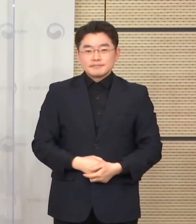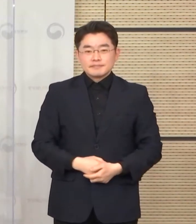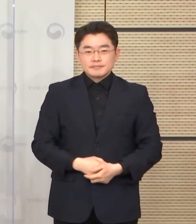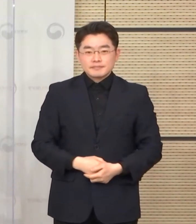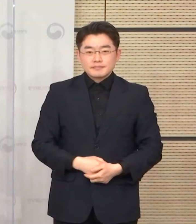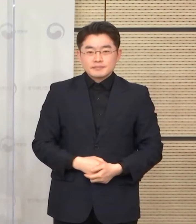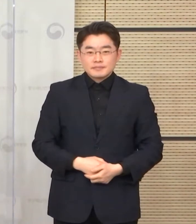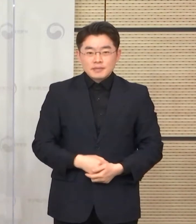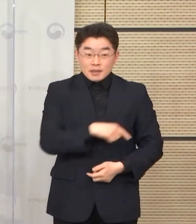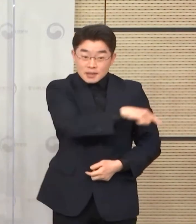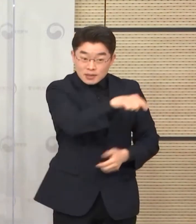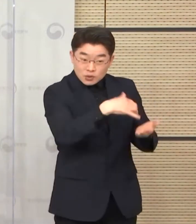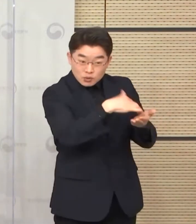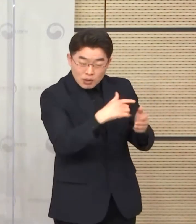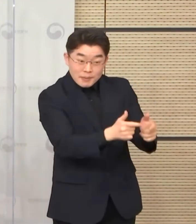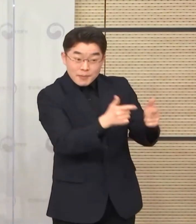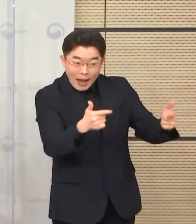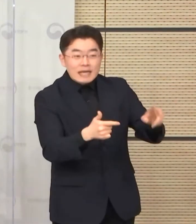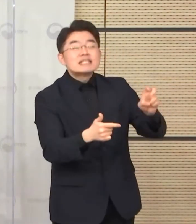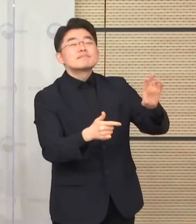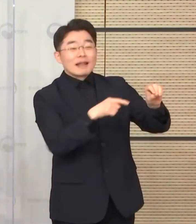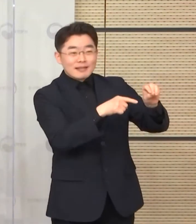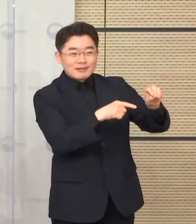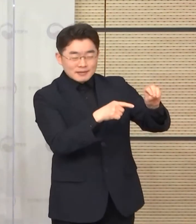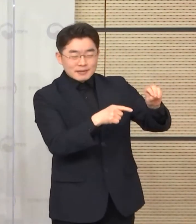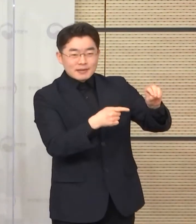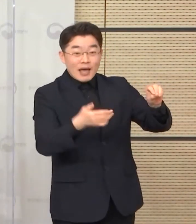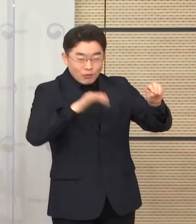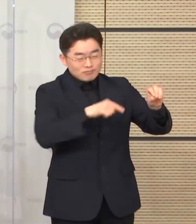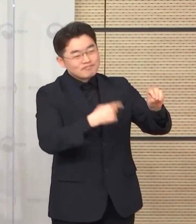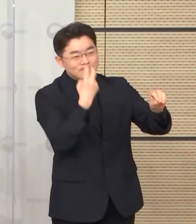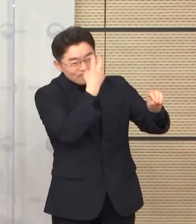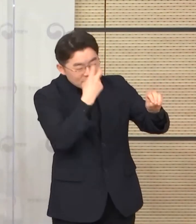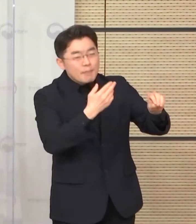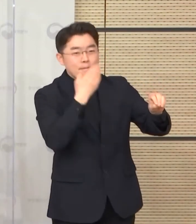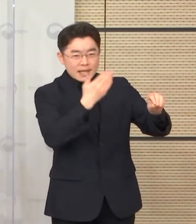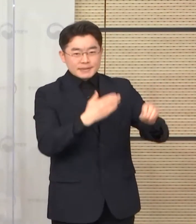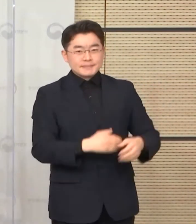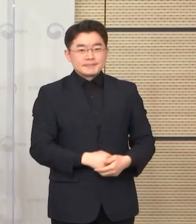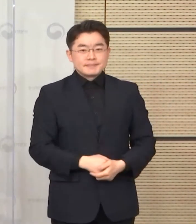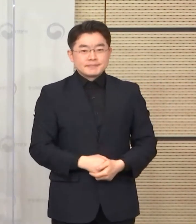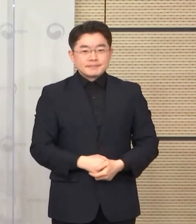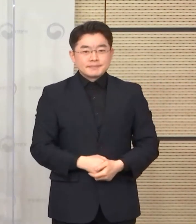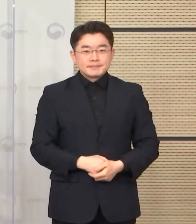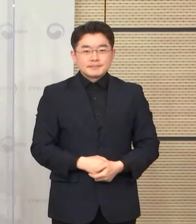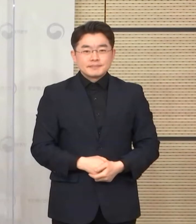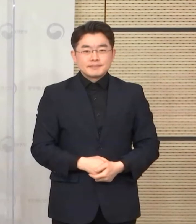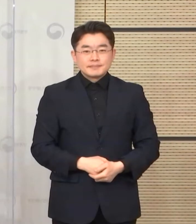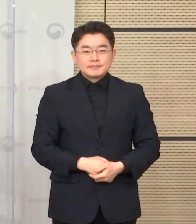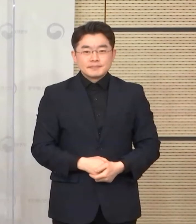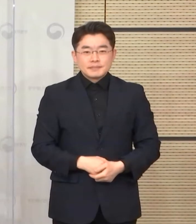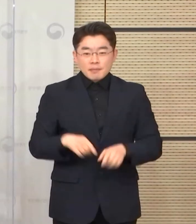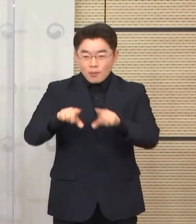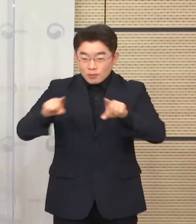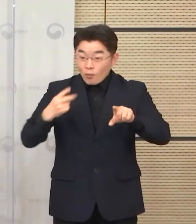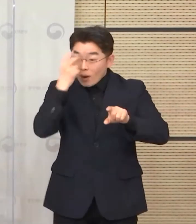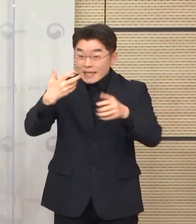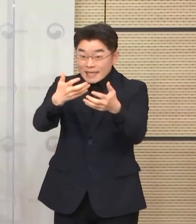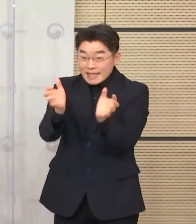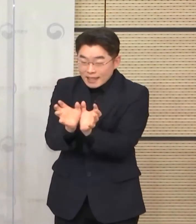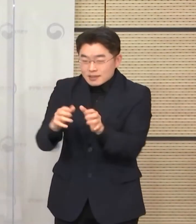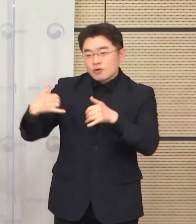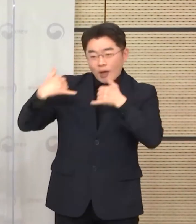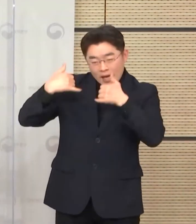대략 20만 명의 집중관리 군을 관리할 수 있는 역량 입니다 일반관리 군을 대상으로 전화